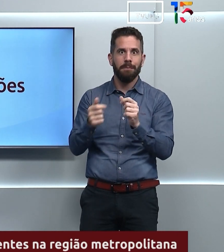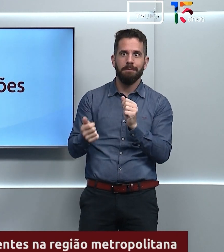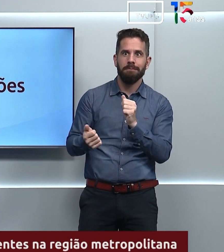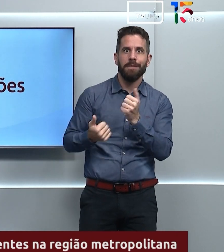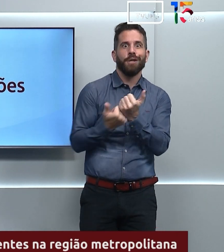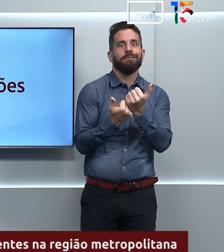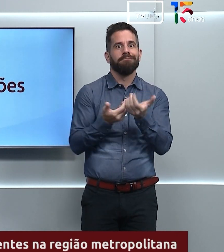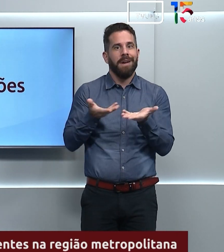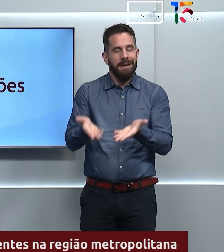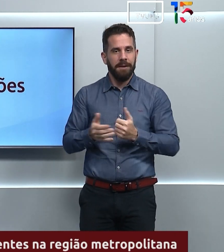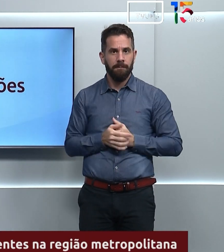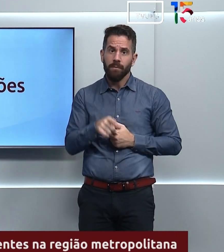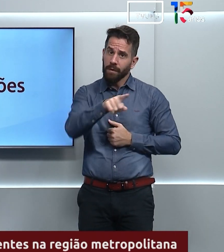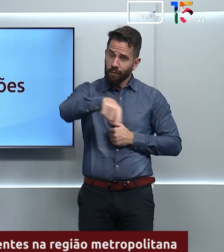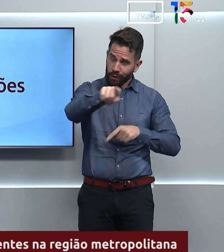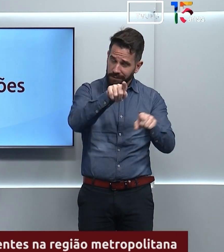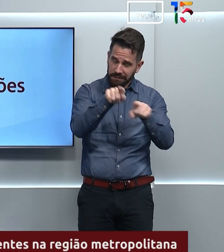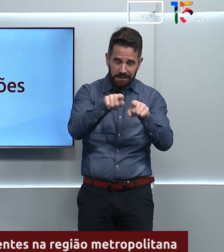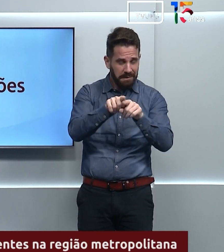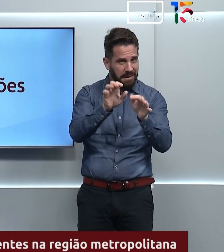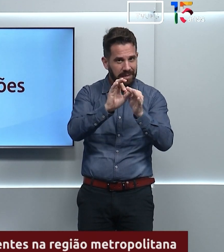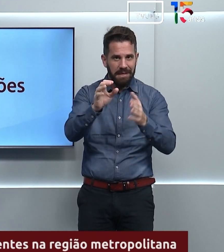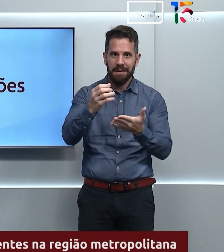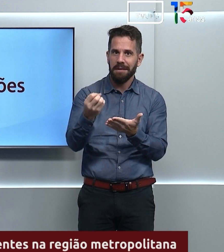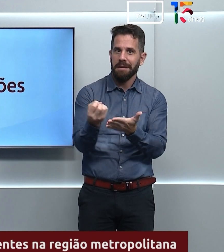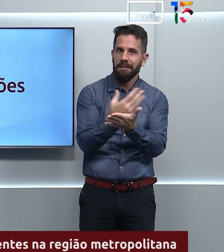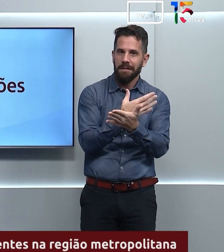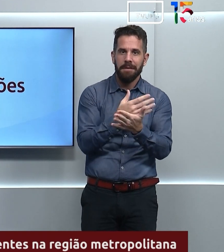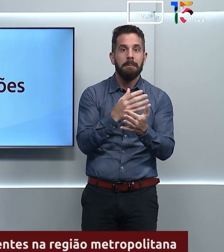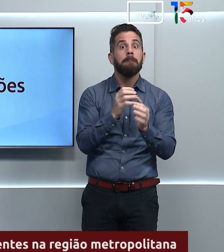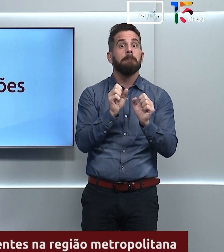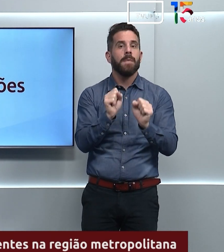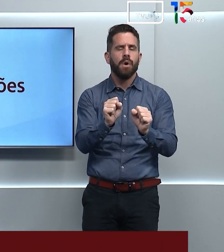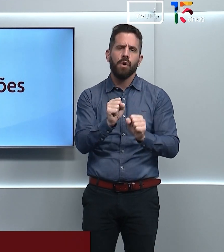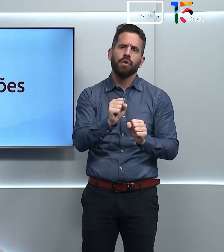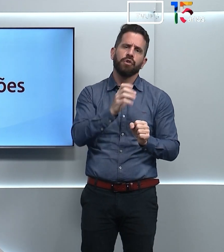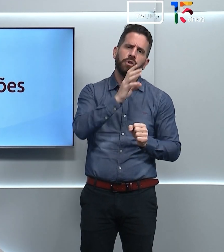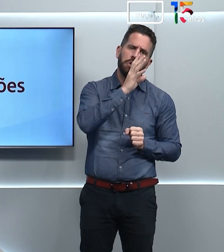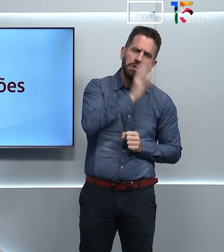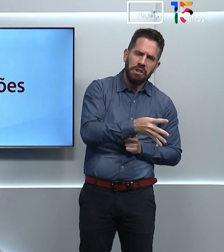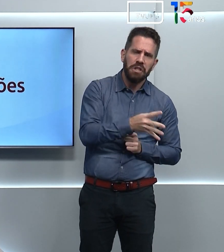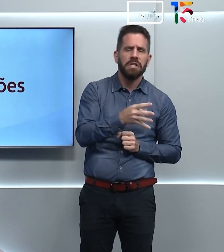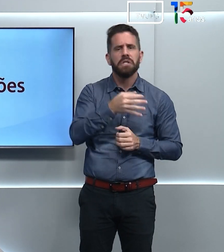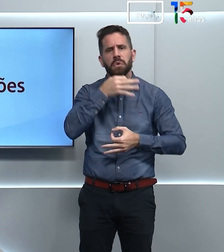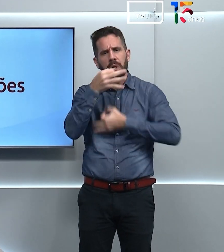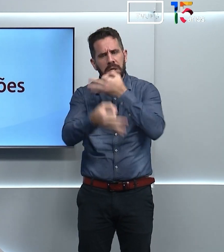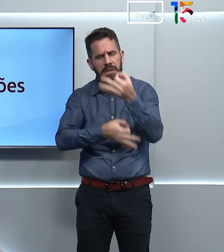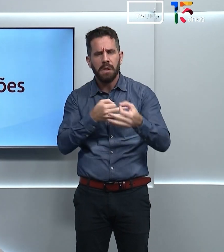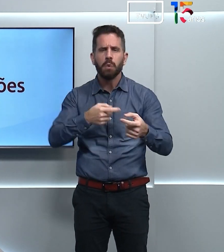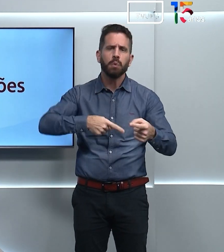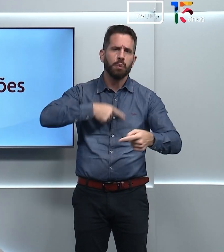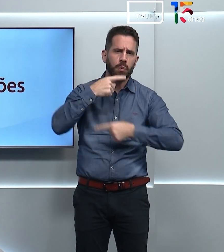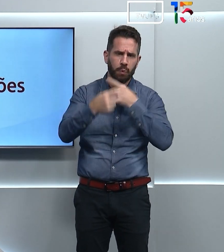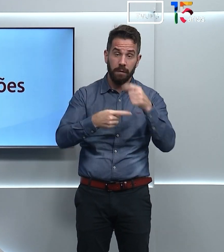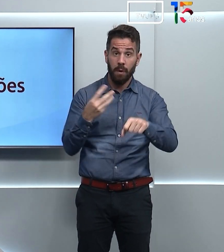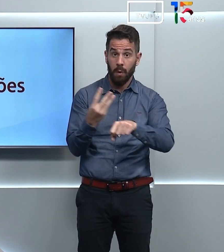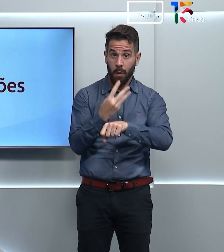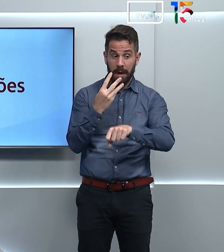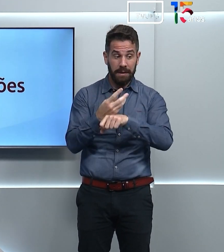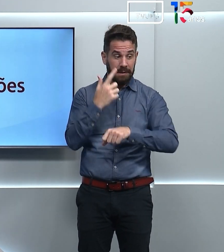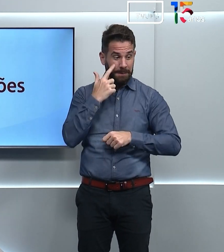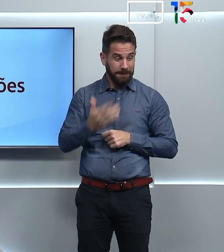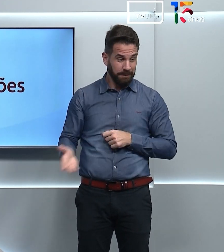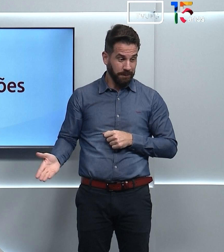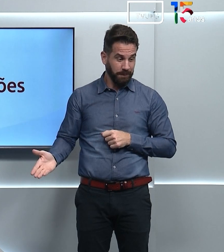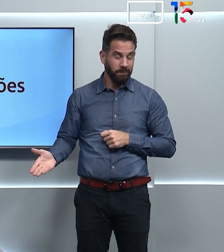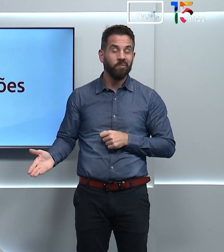nosso parceiro. É só mandar sua mensagem com críticas, sugestões ou dúvidas para o WhatsApp. O nosso número vai aparecer aqui na tela, já